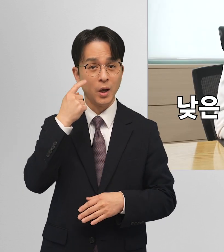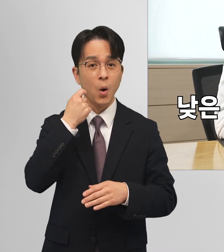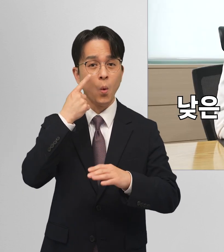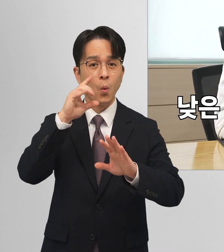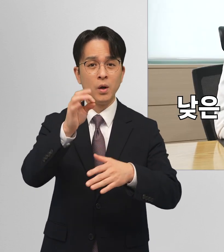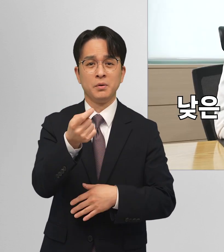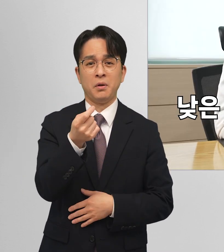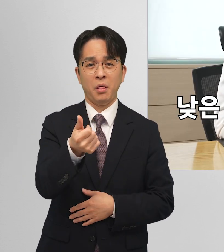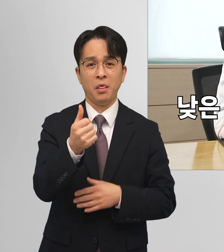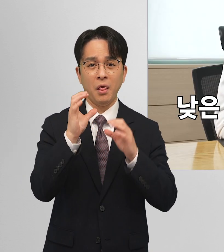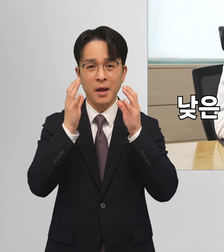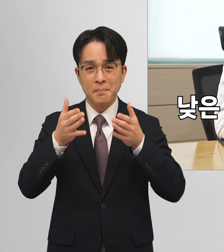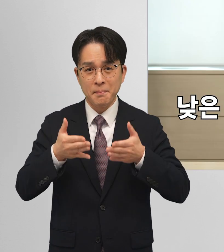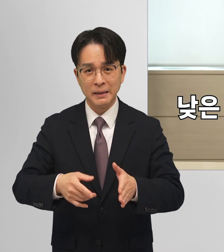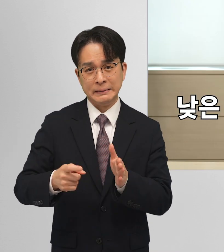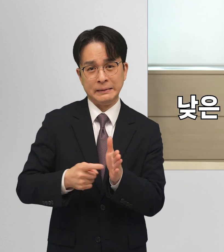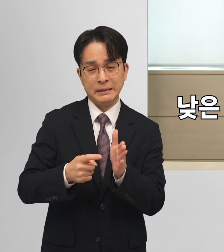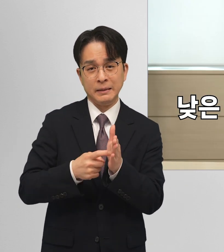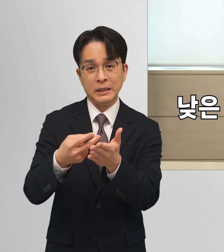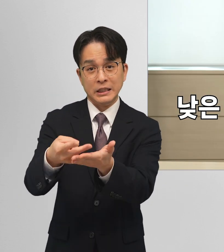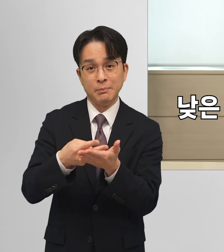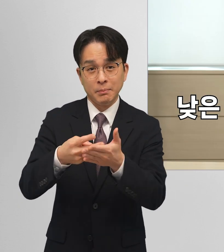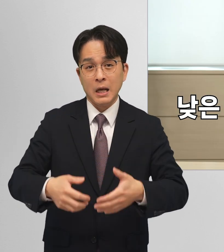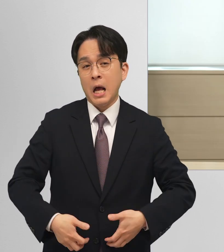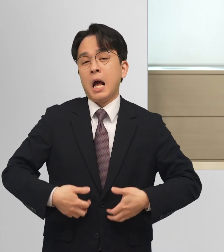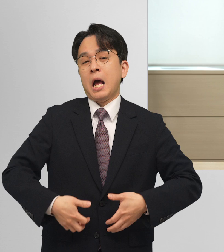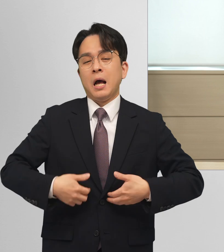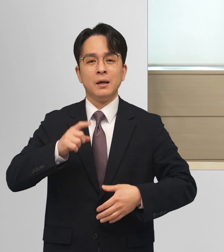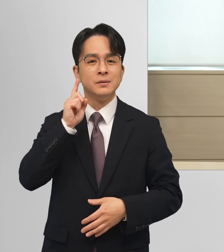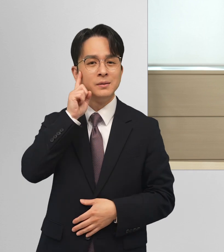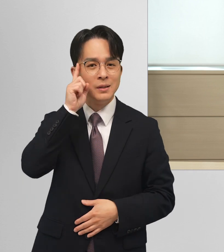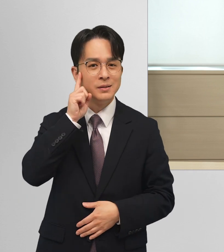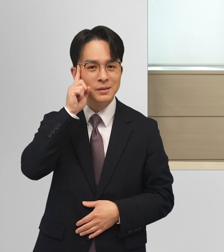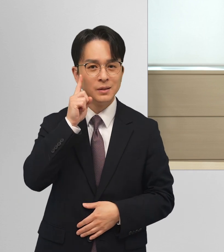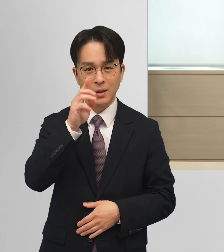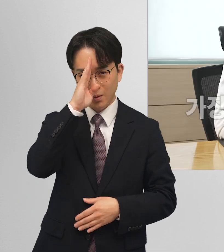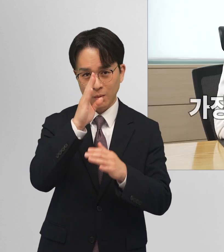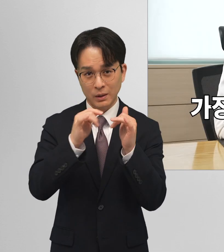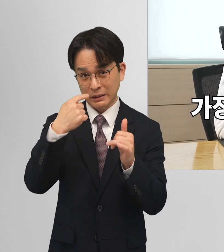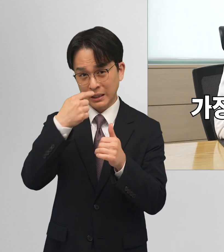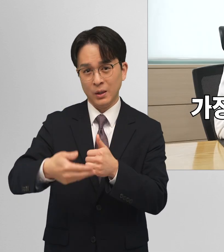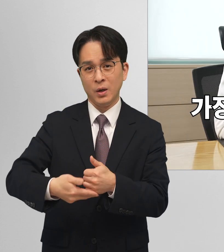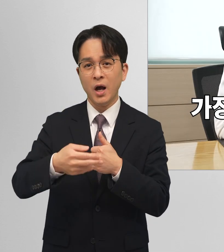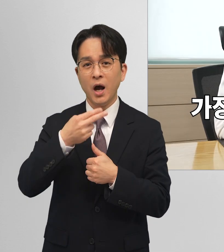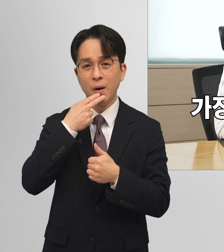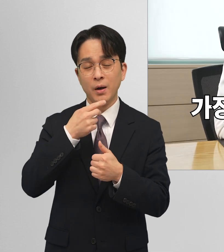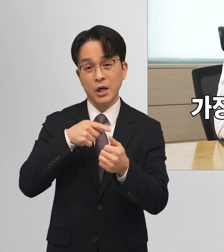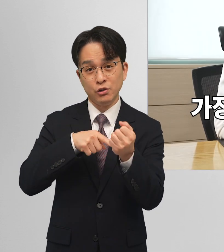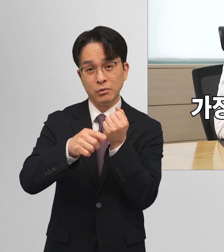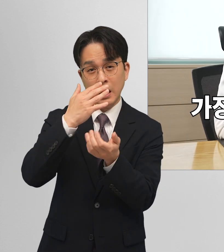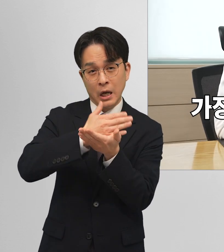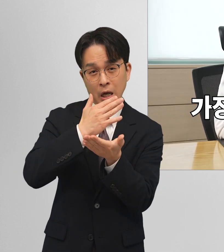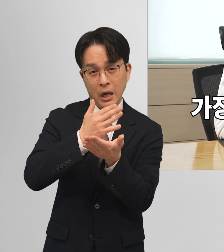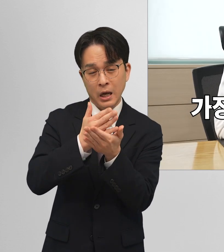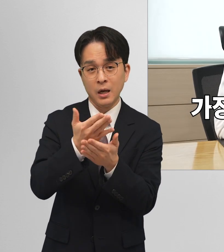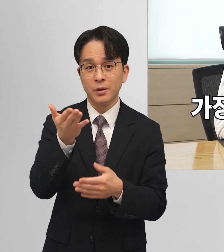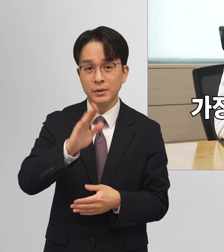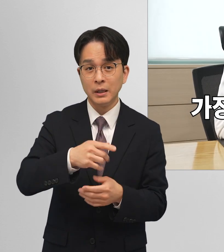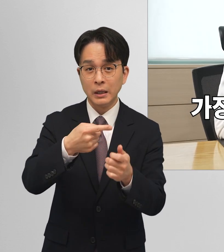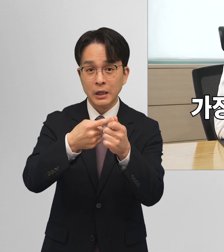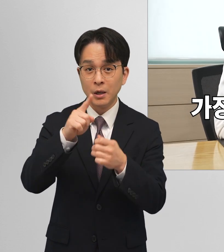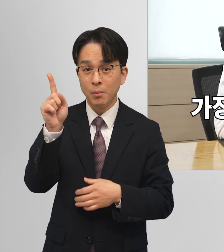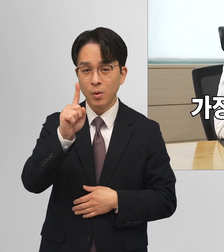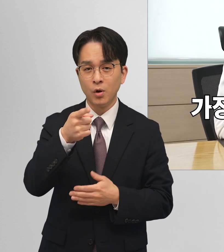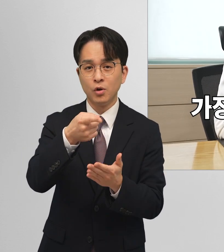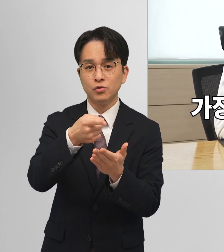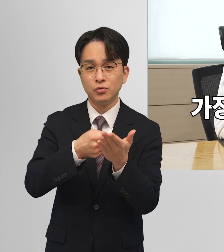낮은 분만수가, 응급상, 사회적 존중 결여 등 여러 가지 이유가 있겠지만 가장 중요한 이유가 불가항력적인 상황,